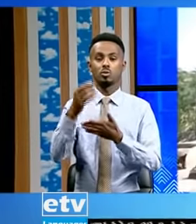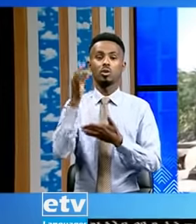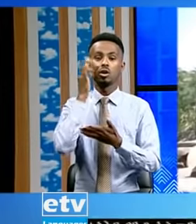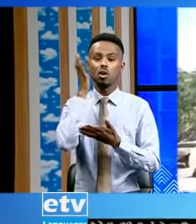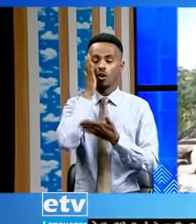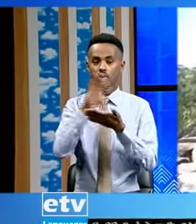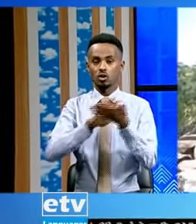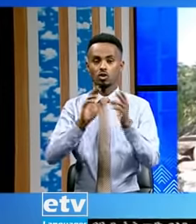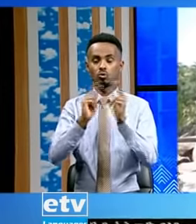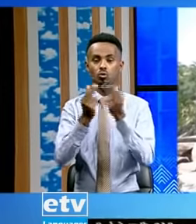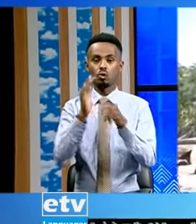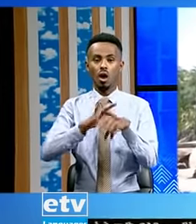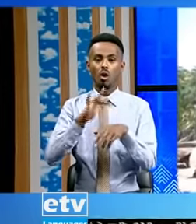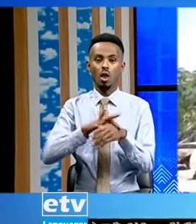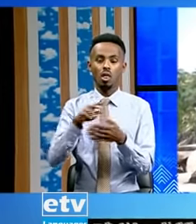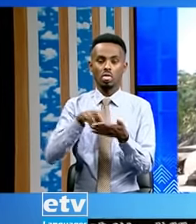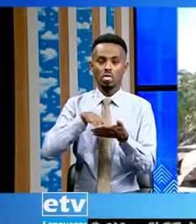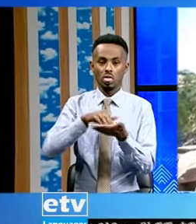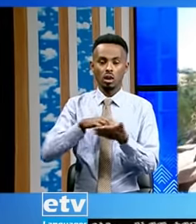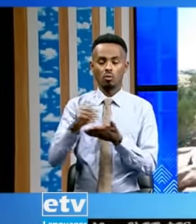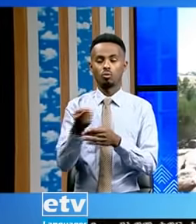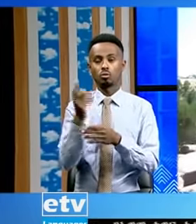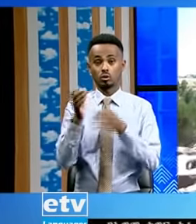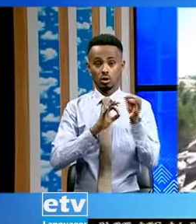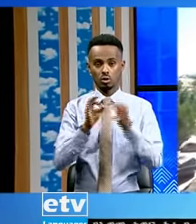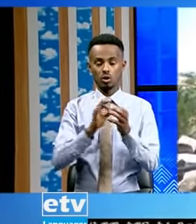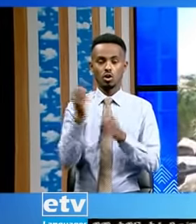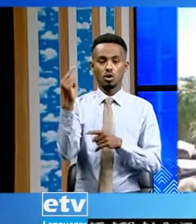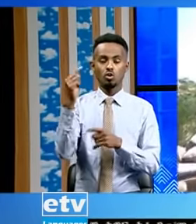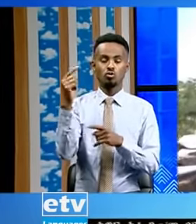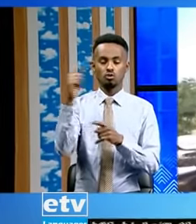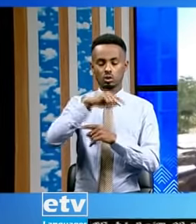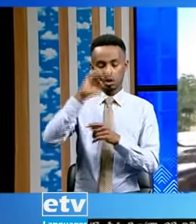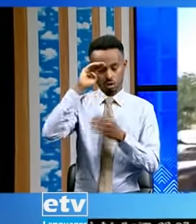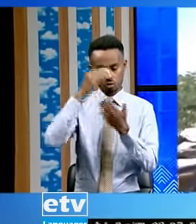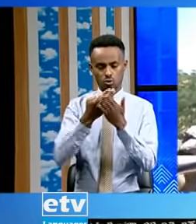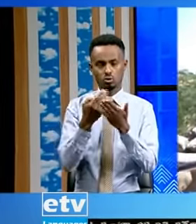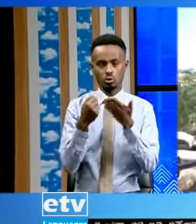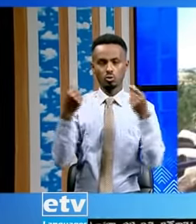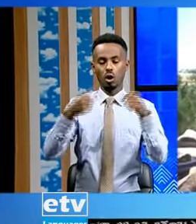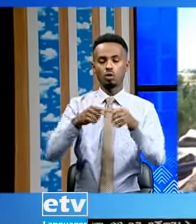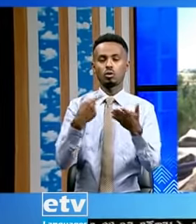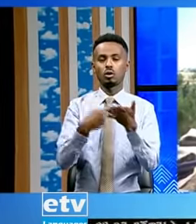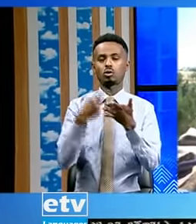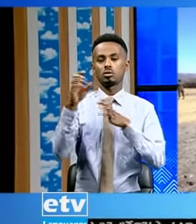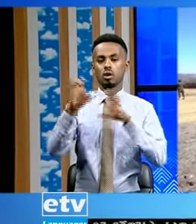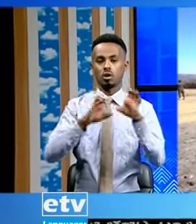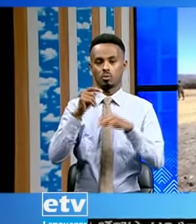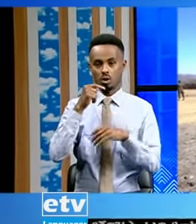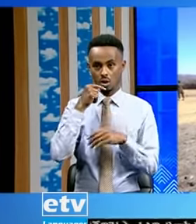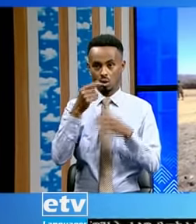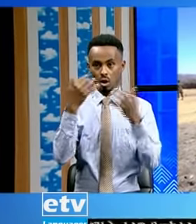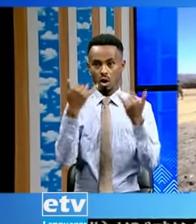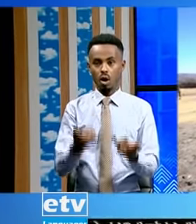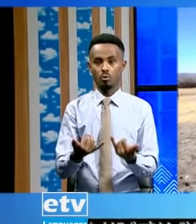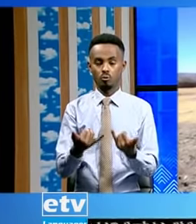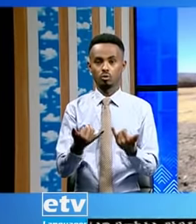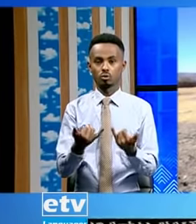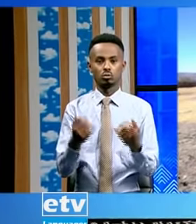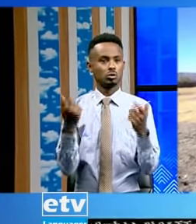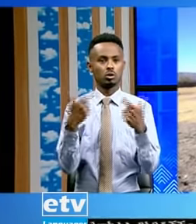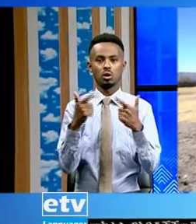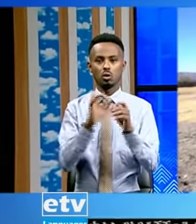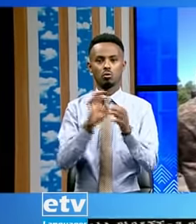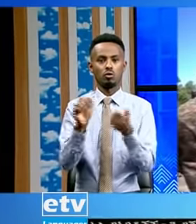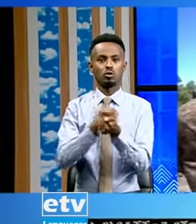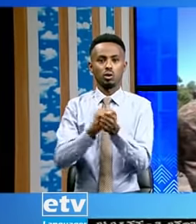የህወሓት የሽብር ቡድን አሁን ላይ ጣረሞት ላይ ያለ መሆኑን ጠቅሰው የቁርጥ ቀን ልጆች አበርክቶ ለዚህ እንደዳረገውም ተናግረዋል። አሁን ሞራ የለውም ፈርሷል። ባይዘወይ